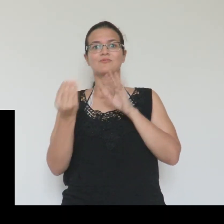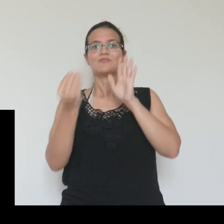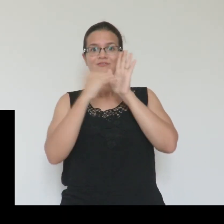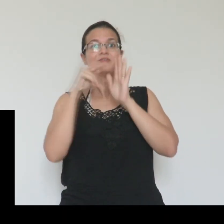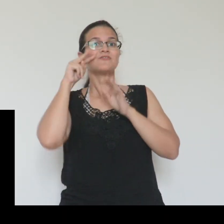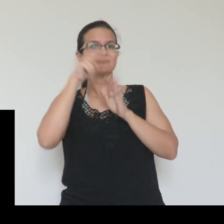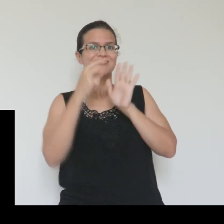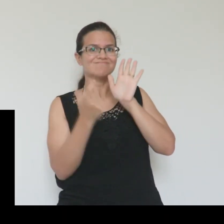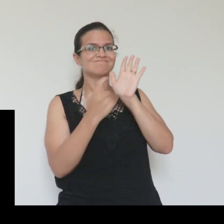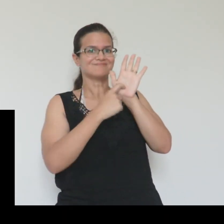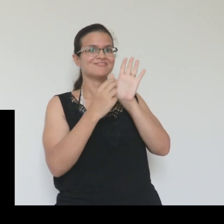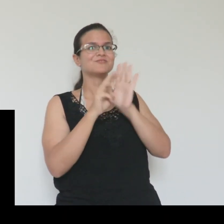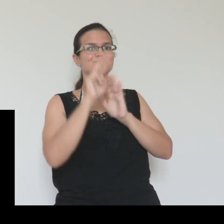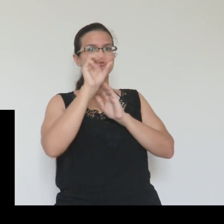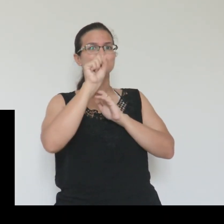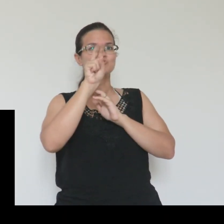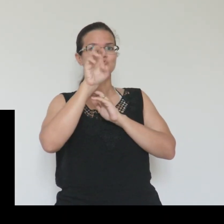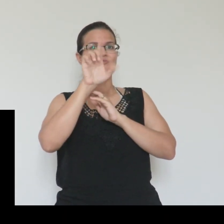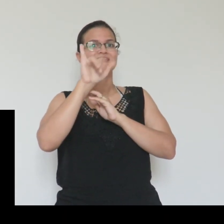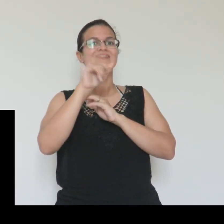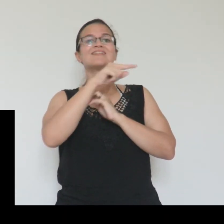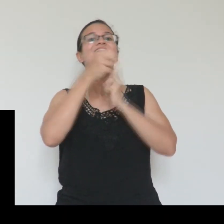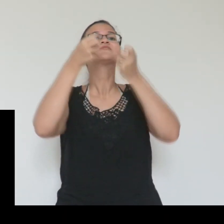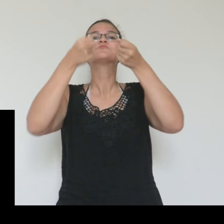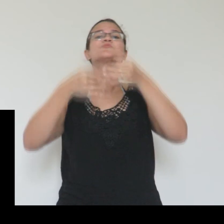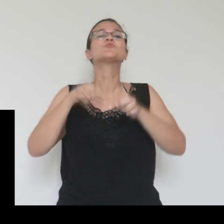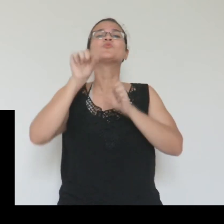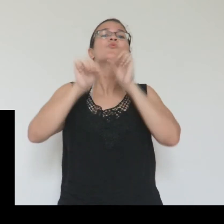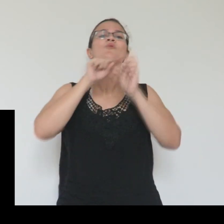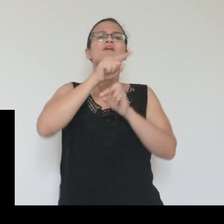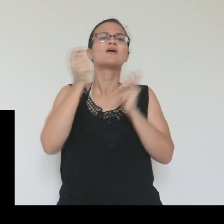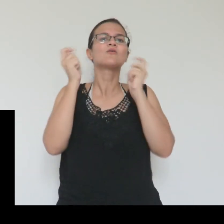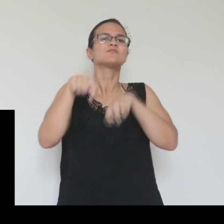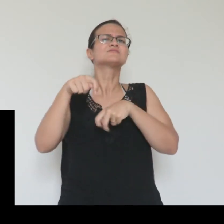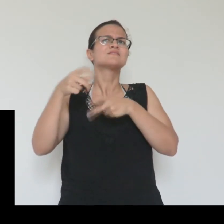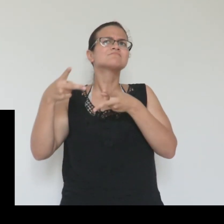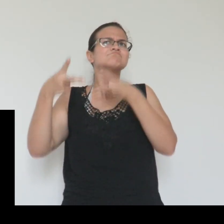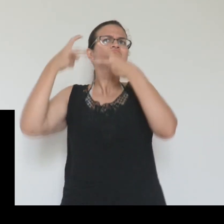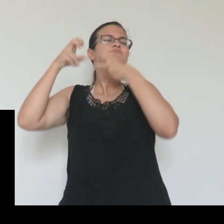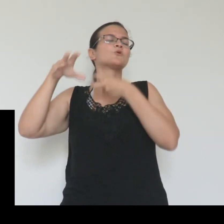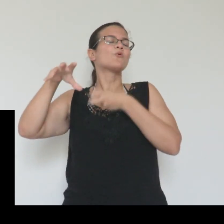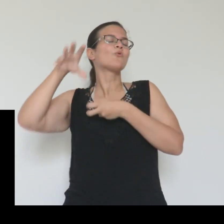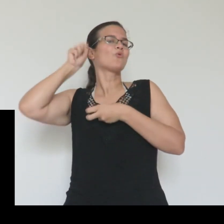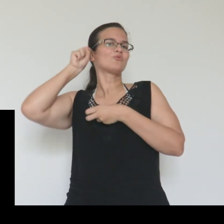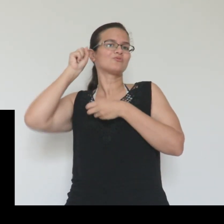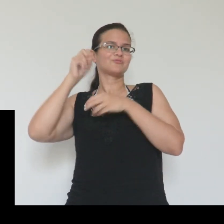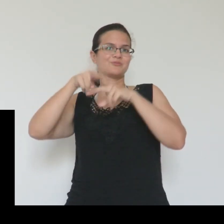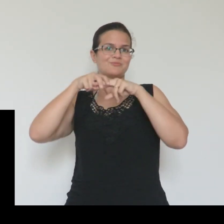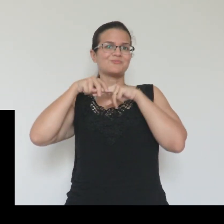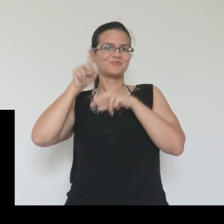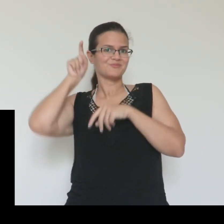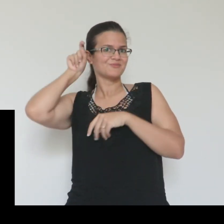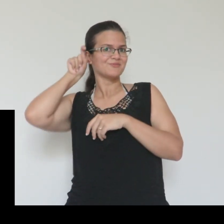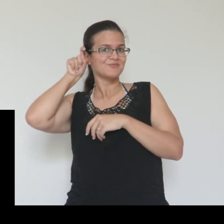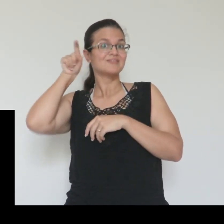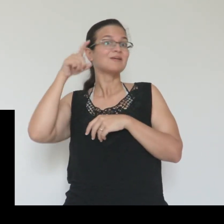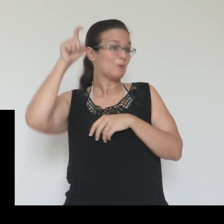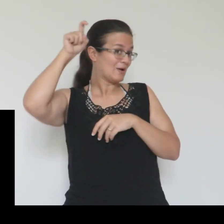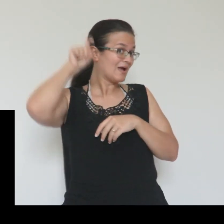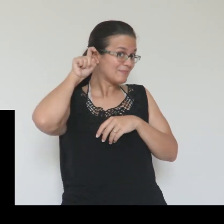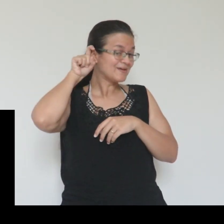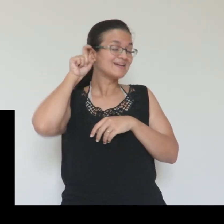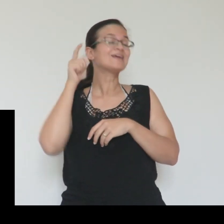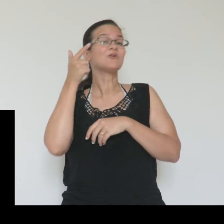Então o aparelho auditivo ele consegue ajudar ela a entender algumas vogais. Então assim, mesmo com o aparelho auditivo é muito difícil para os